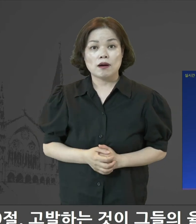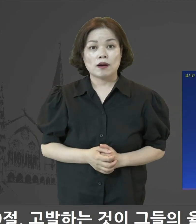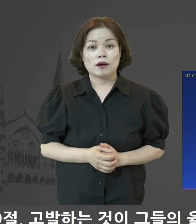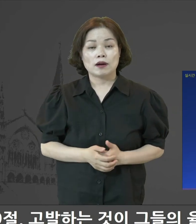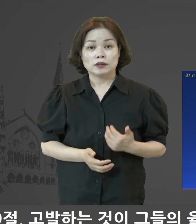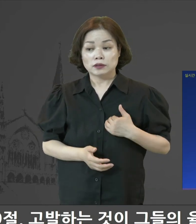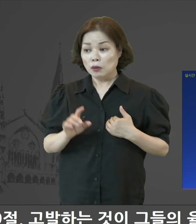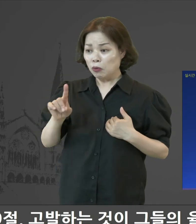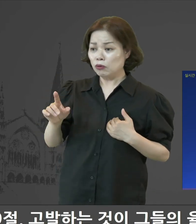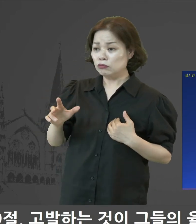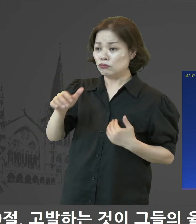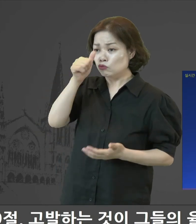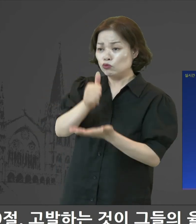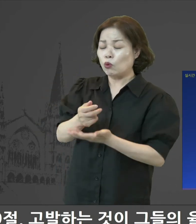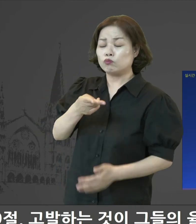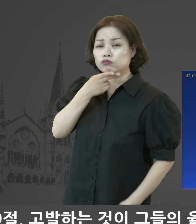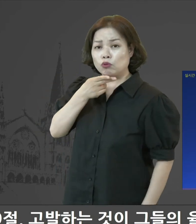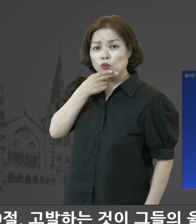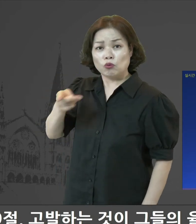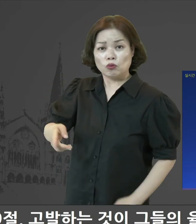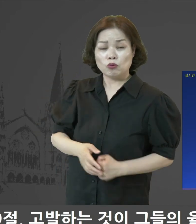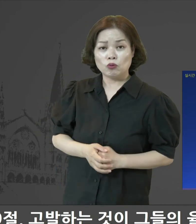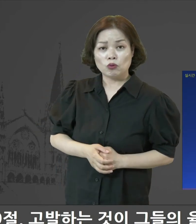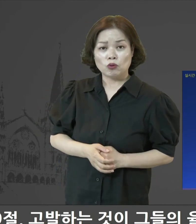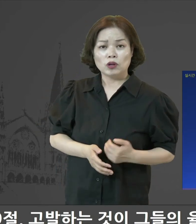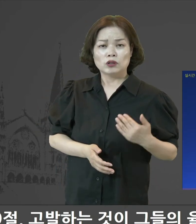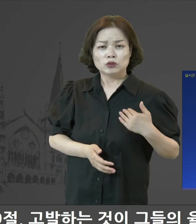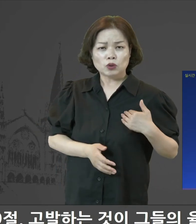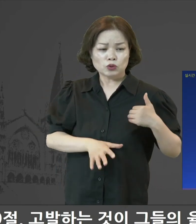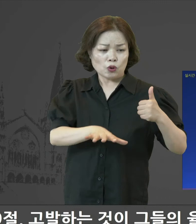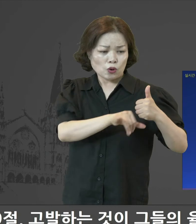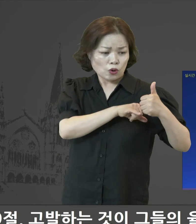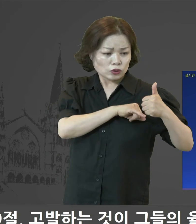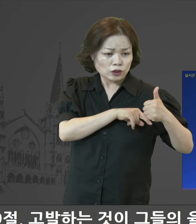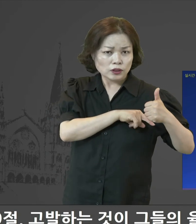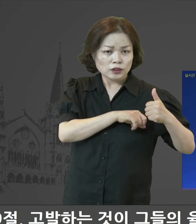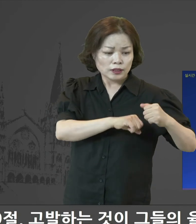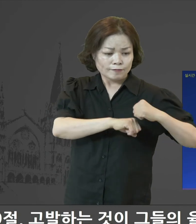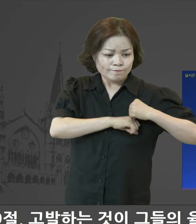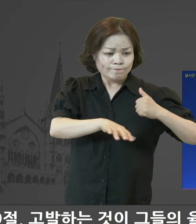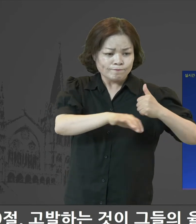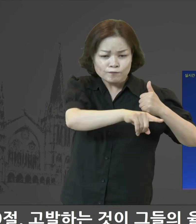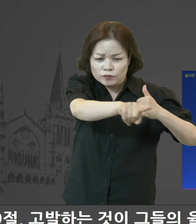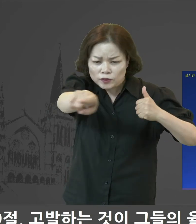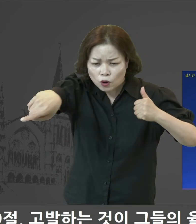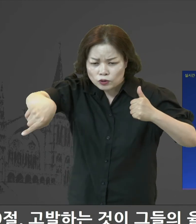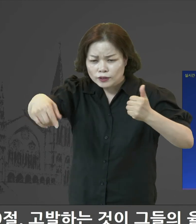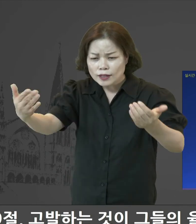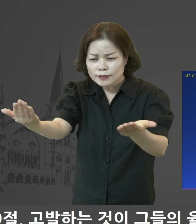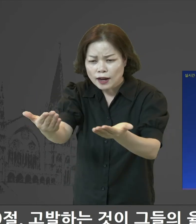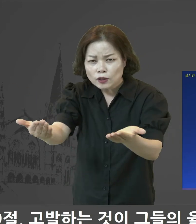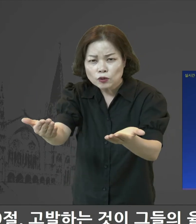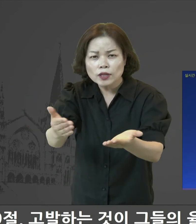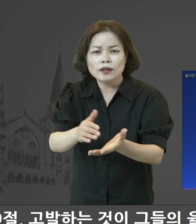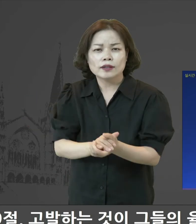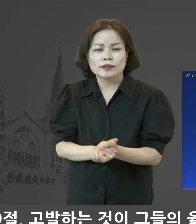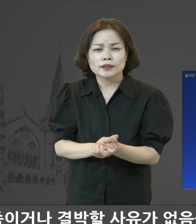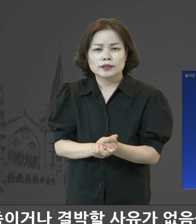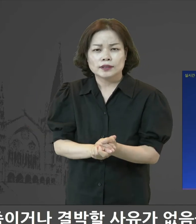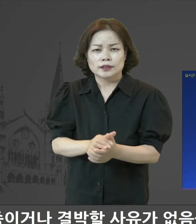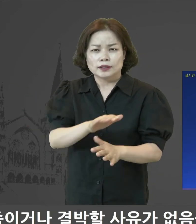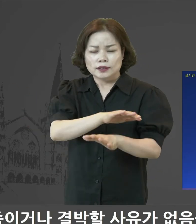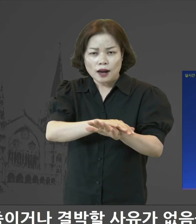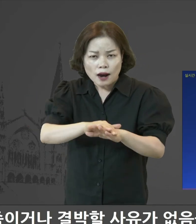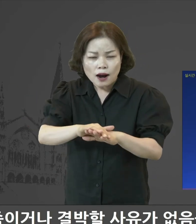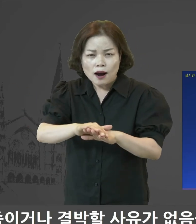제가 보기엔 무죄입니다. 저도 나름대로 이 전체 사건의 이 자초지정을